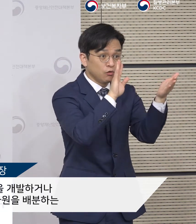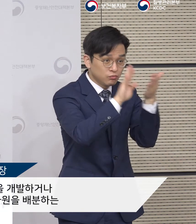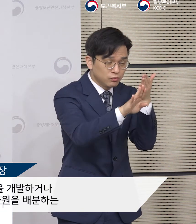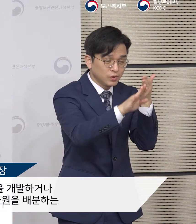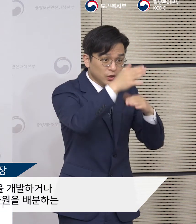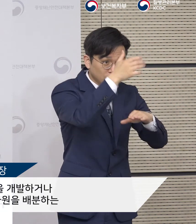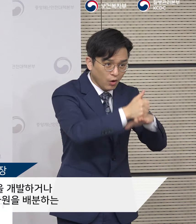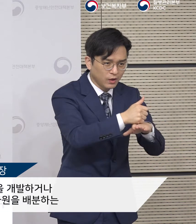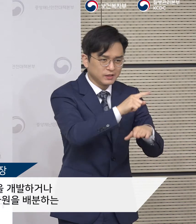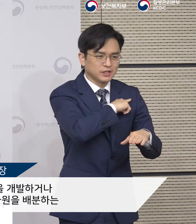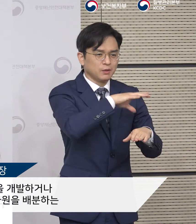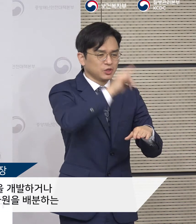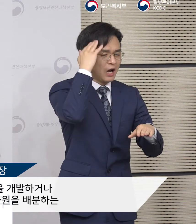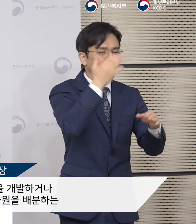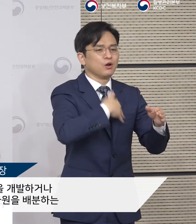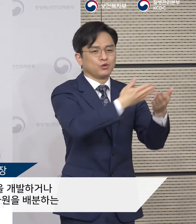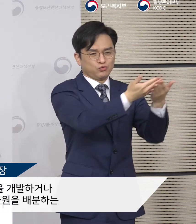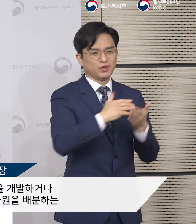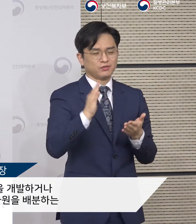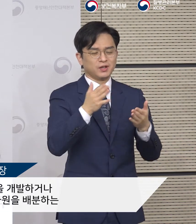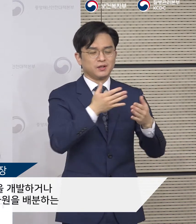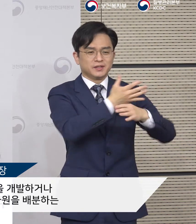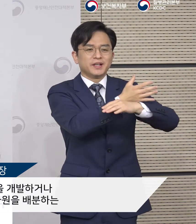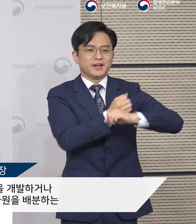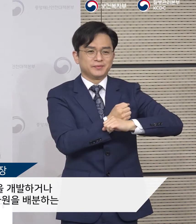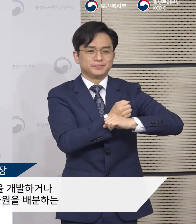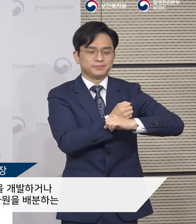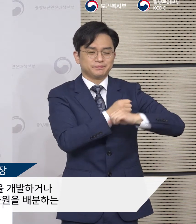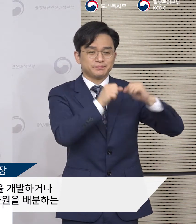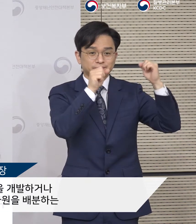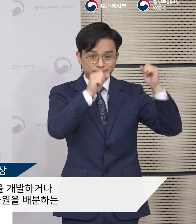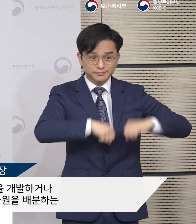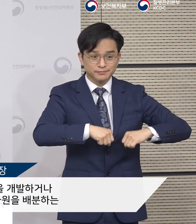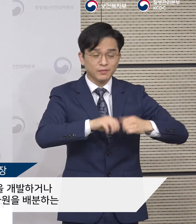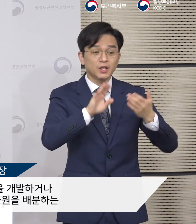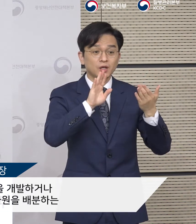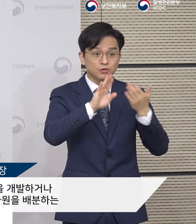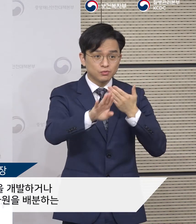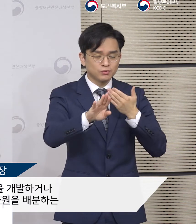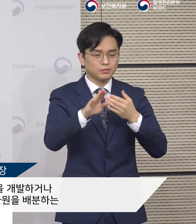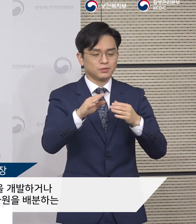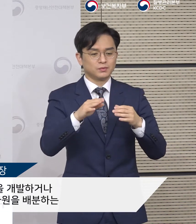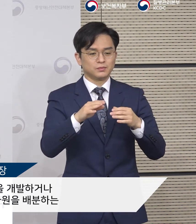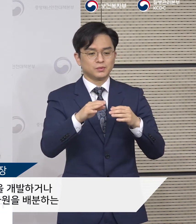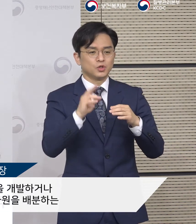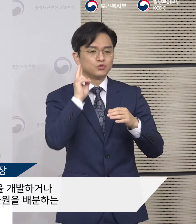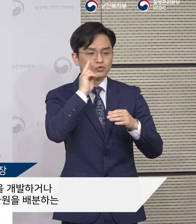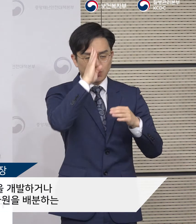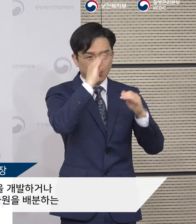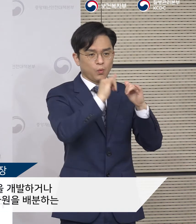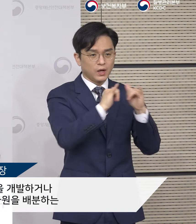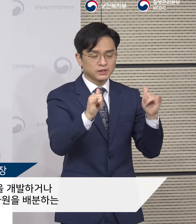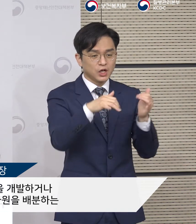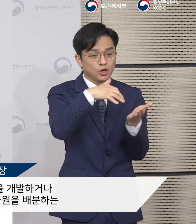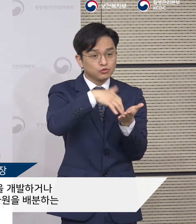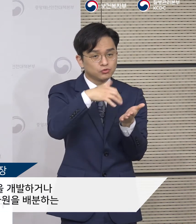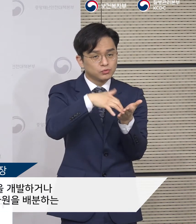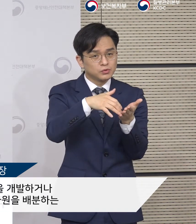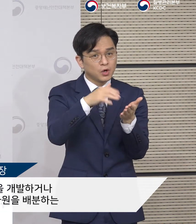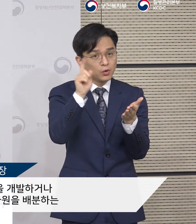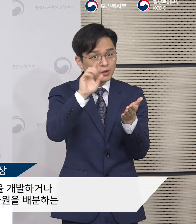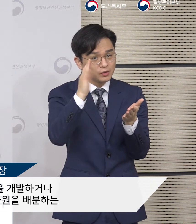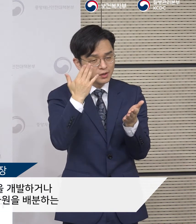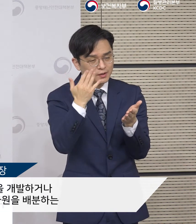방침입니다. 이를 통해 고위험군의 예후를 예측하는 모델을 개발하거나 중증 환자 규모를 추계하고 효율적으로